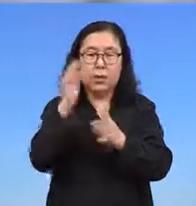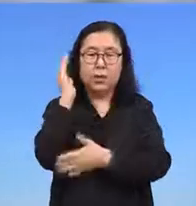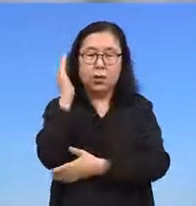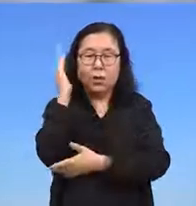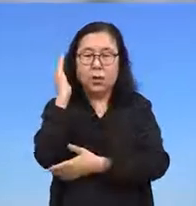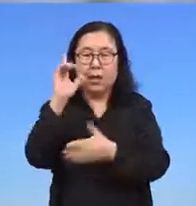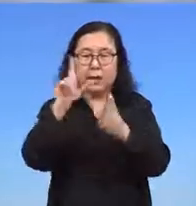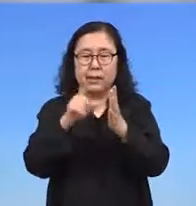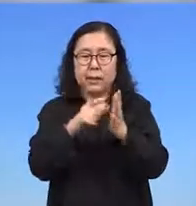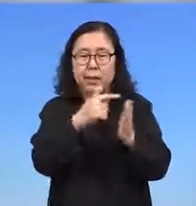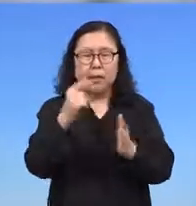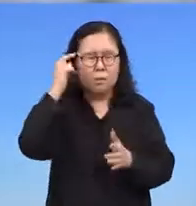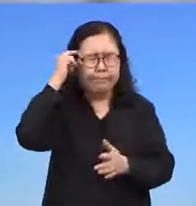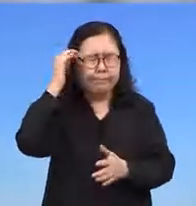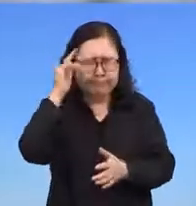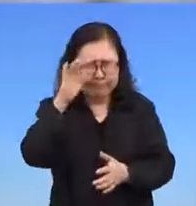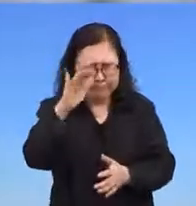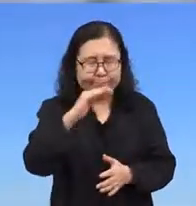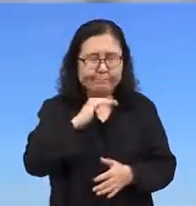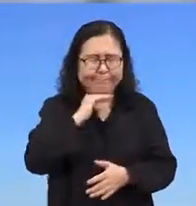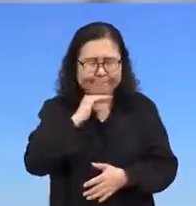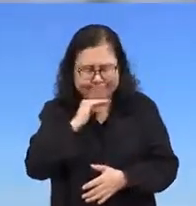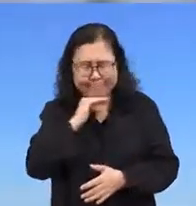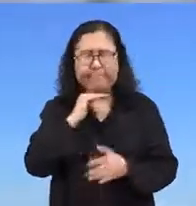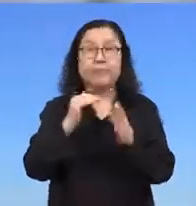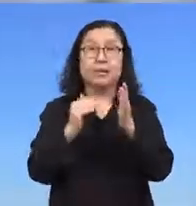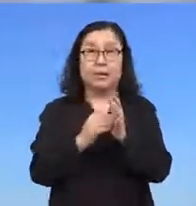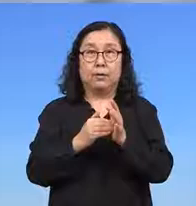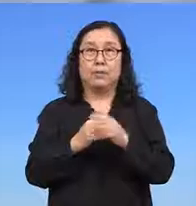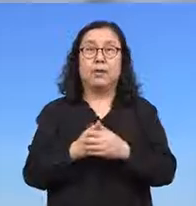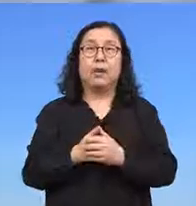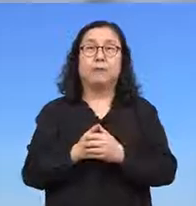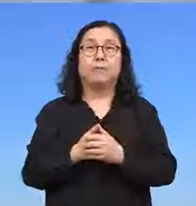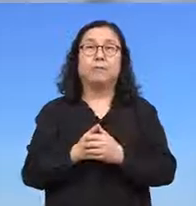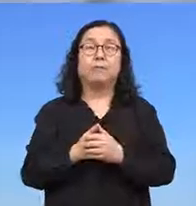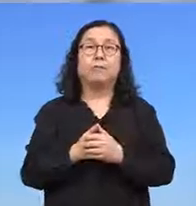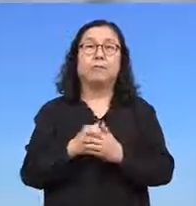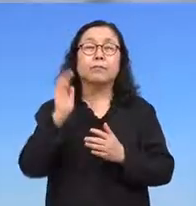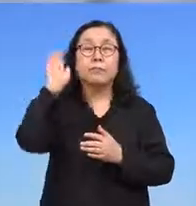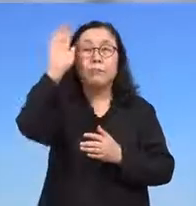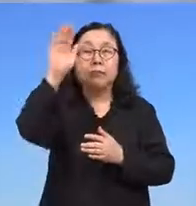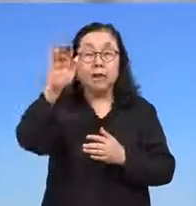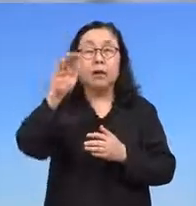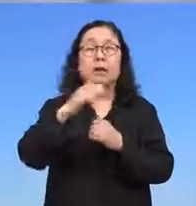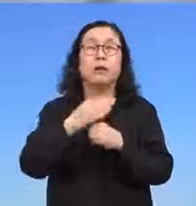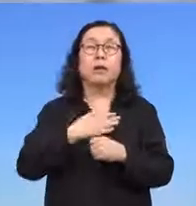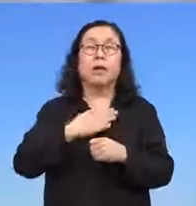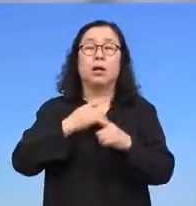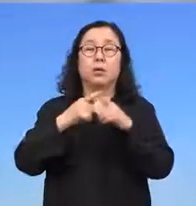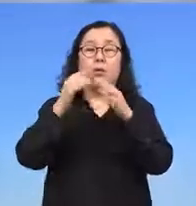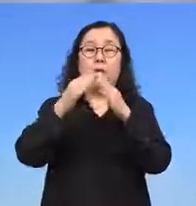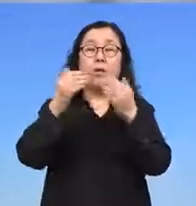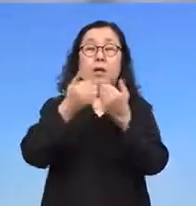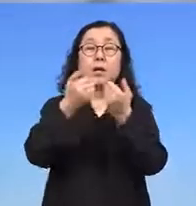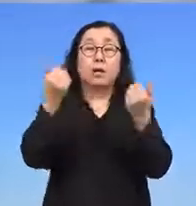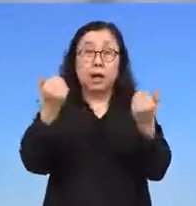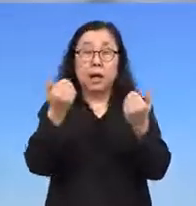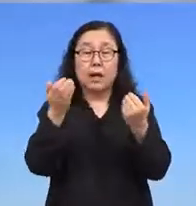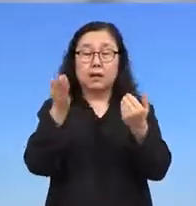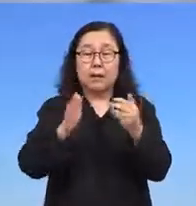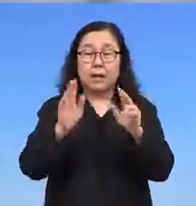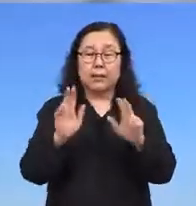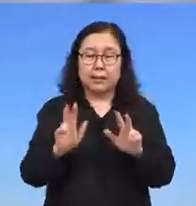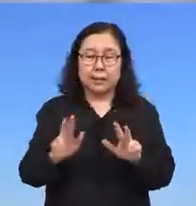아십니까? 이제 언젠가 이 교회를 내가 떠나게 되는 게 이제 자명해졌는데, 현재